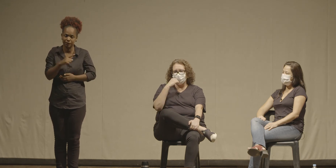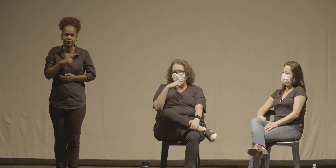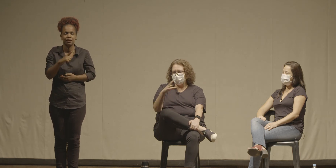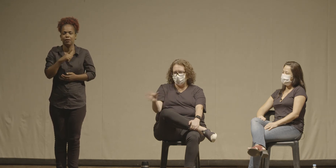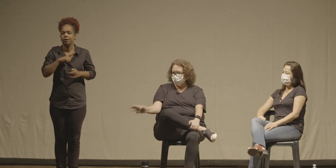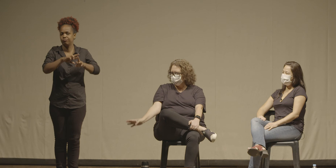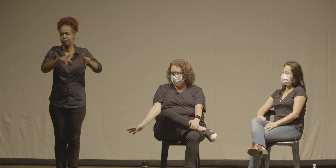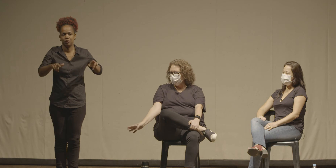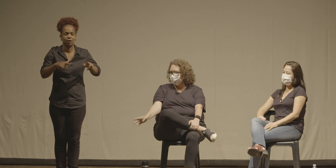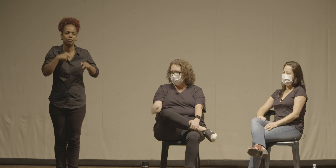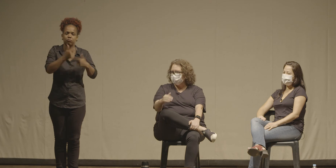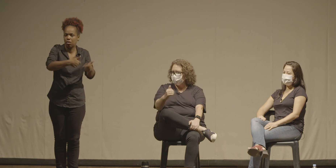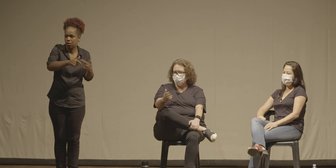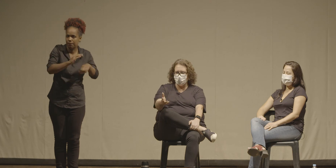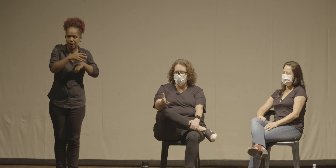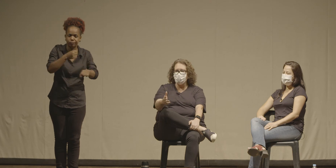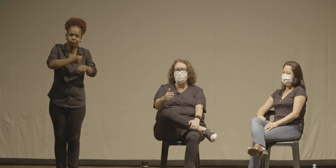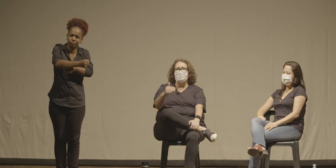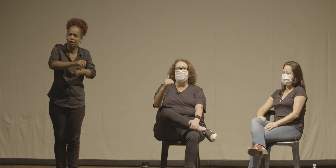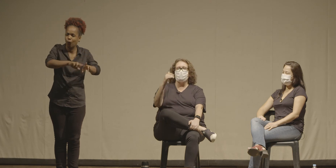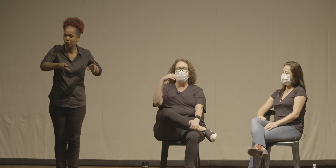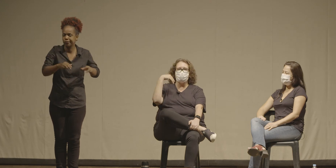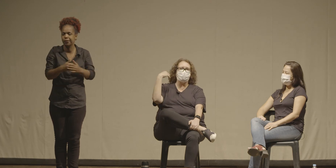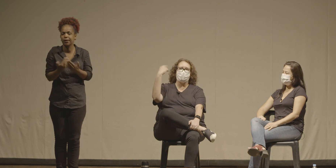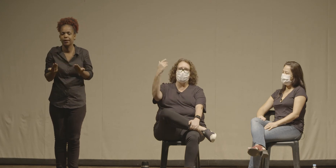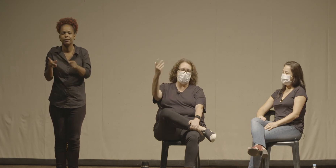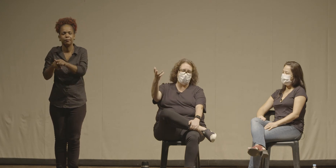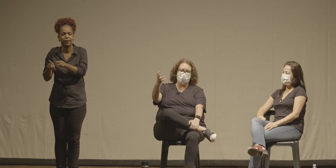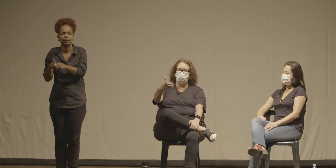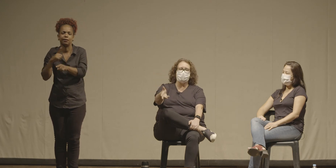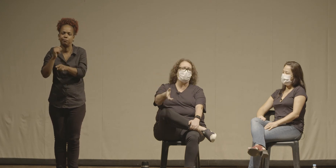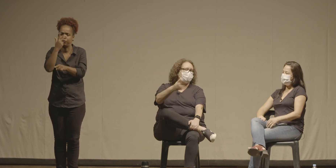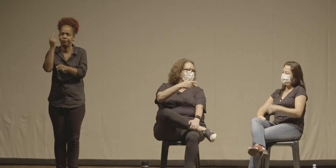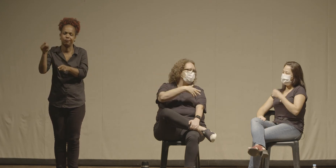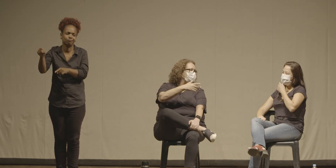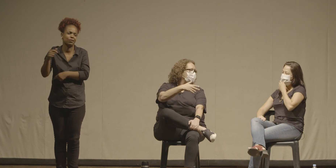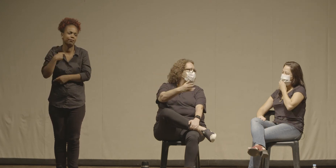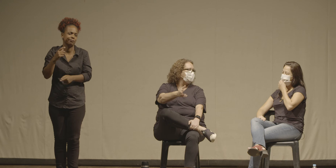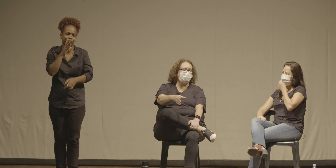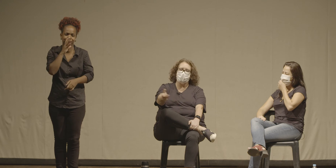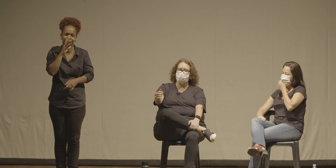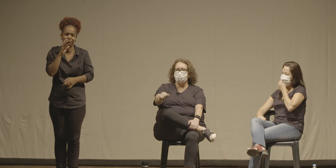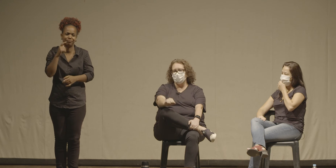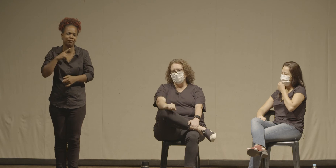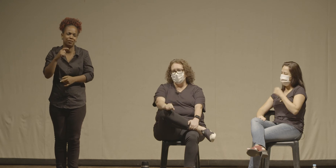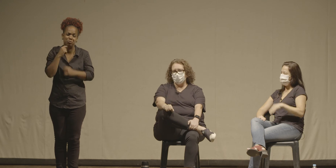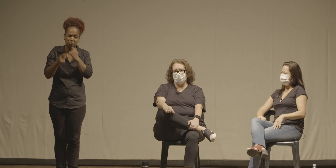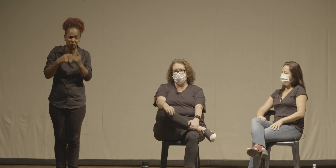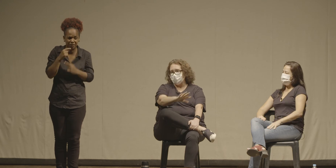assoviar e chupar cana ao mesmo tempo para dar conta das coisas, e ainda vai ter alguém duvidando de que a gente tenha feito